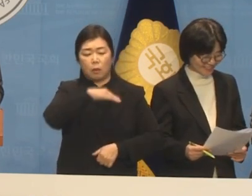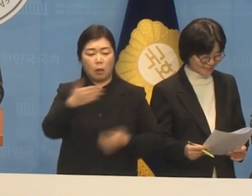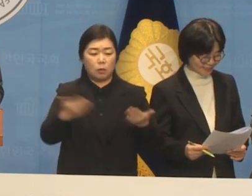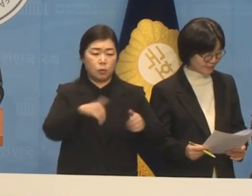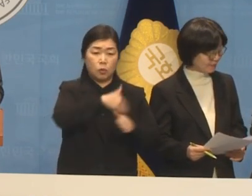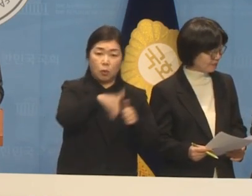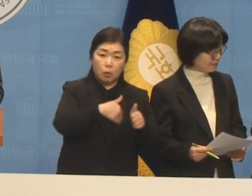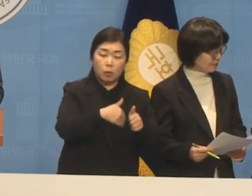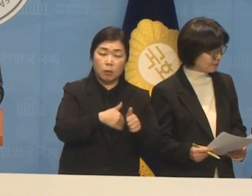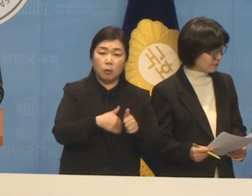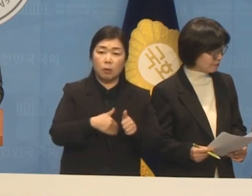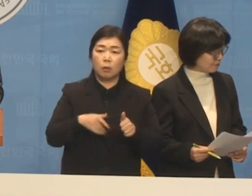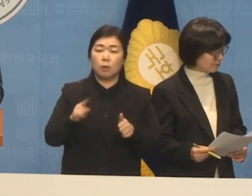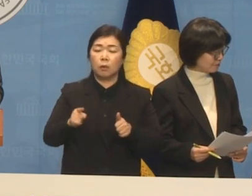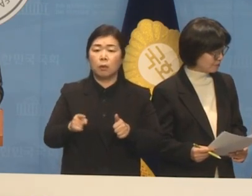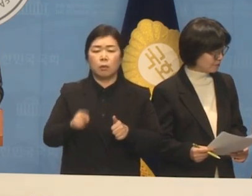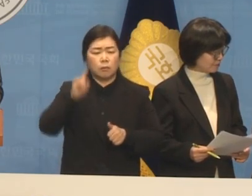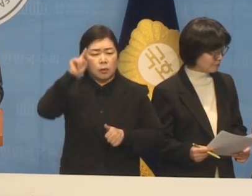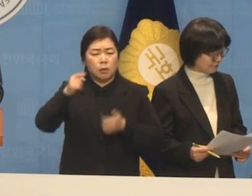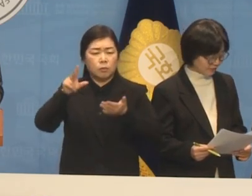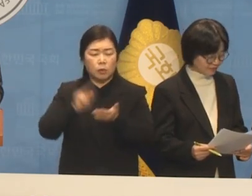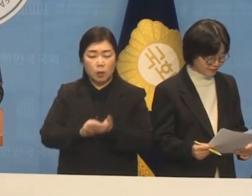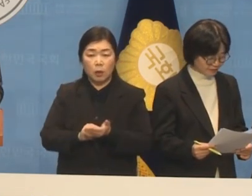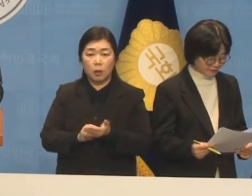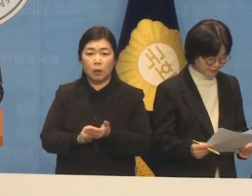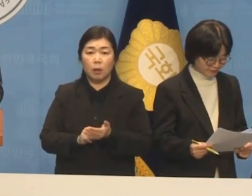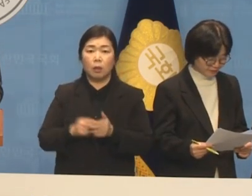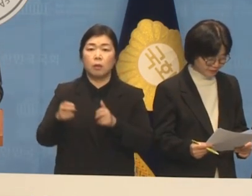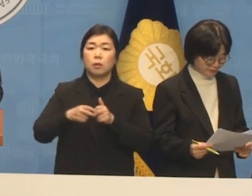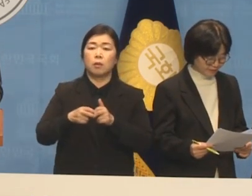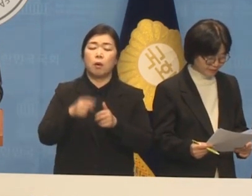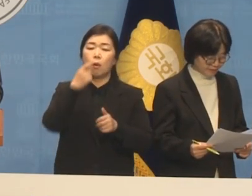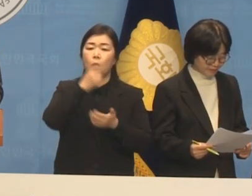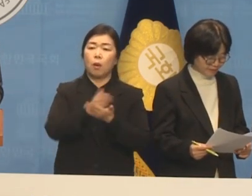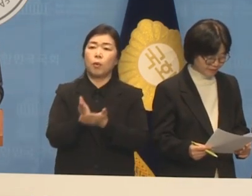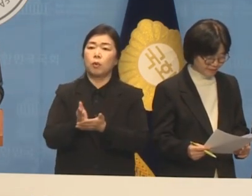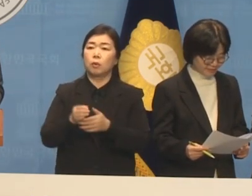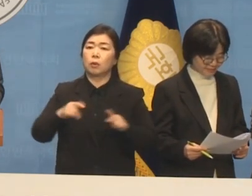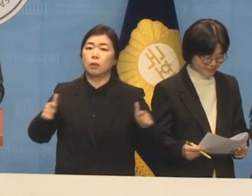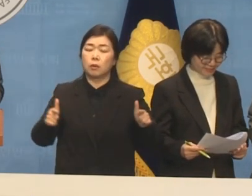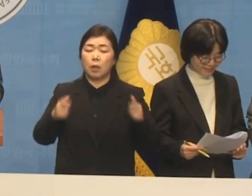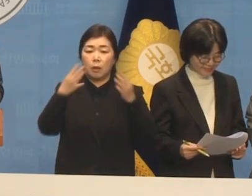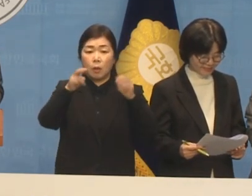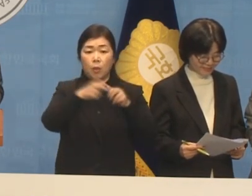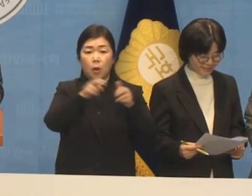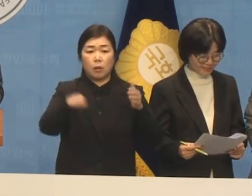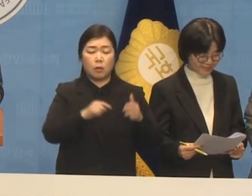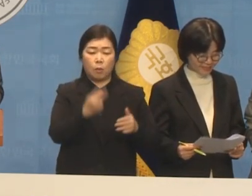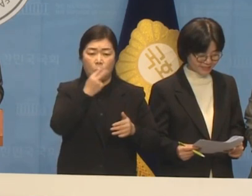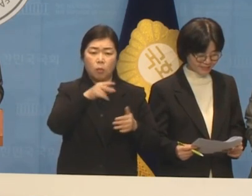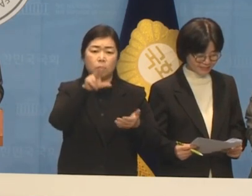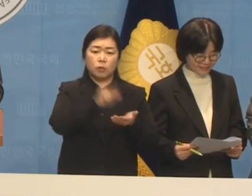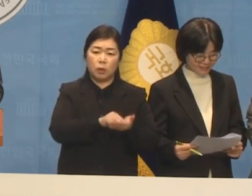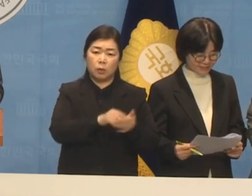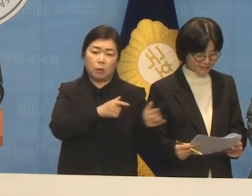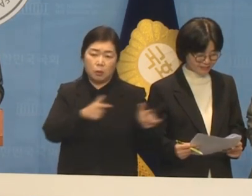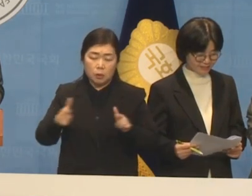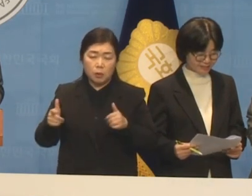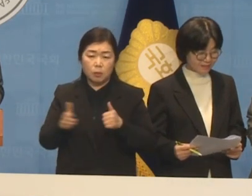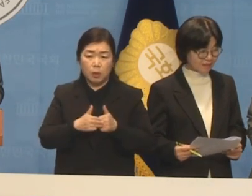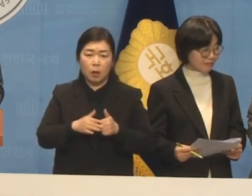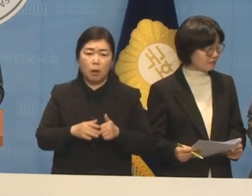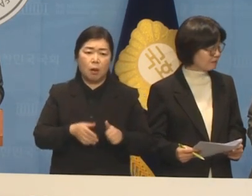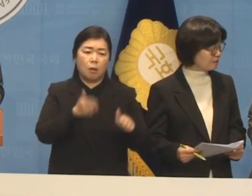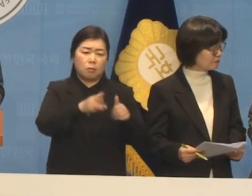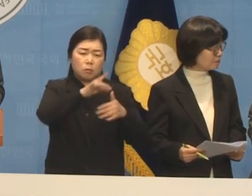조건과 환경에서 받는 스트레스 문제, 진료 과목별 대학병원 내 보험 수가 문제 등 많은